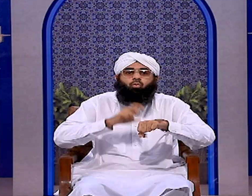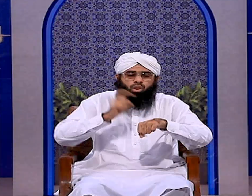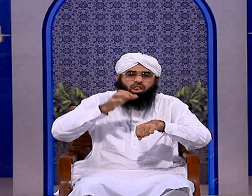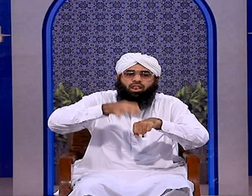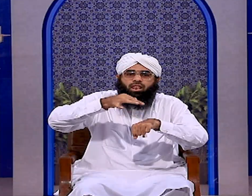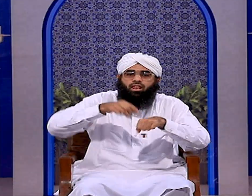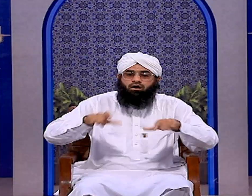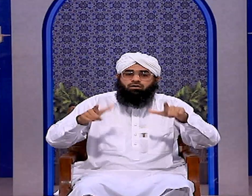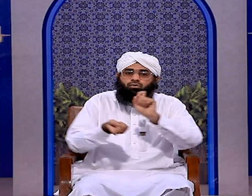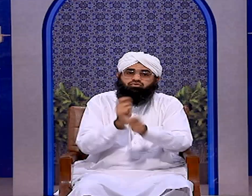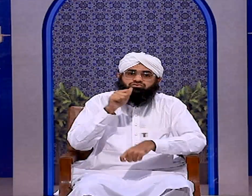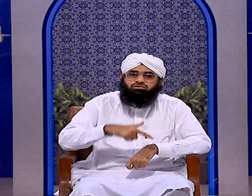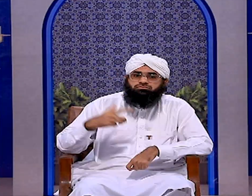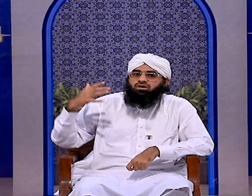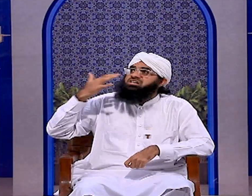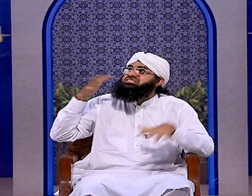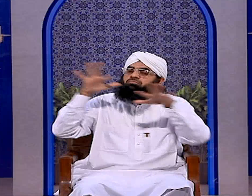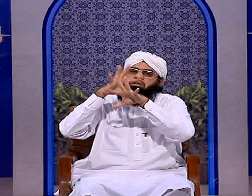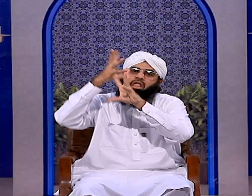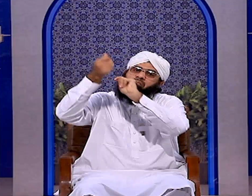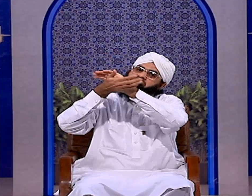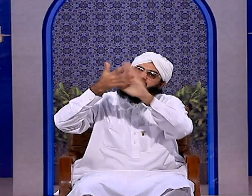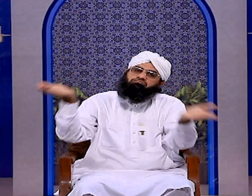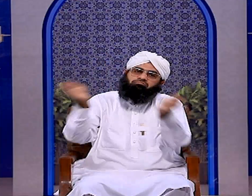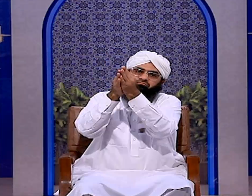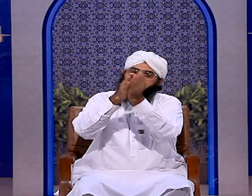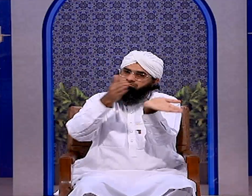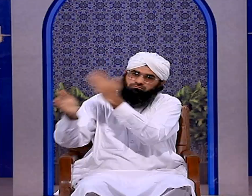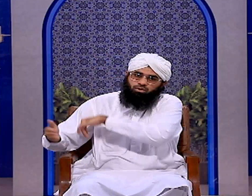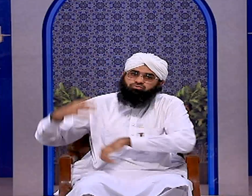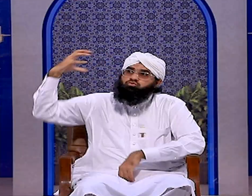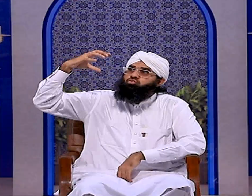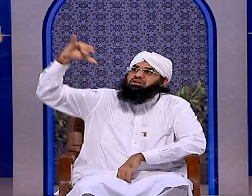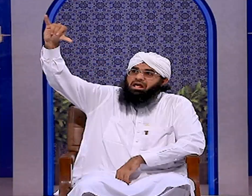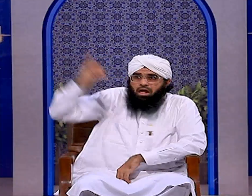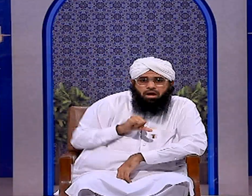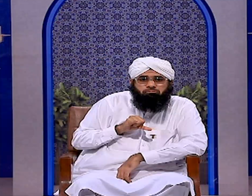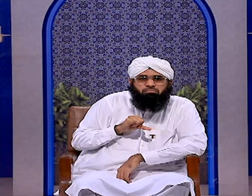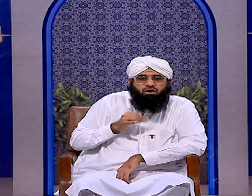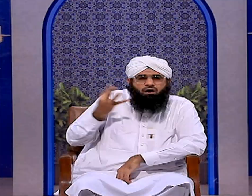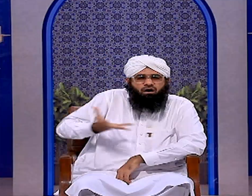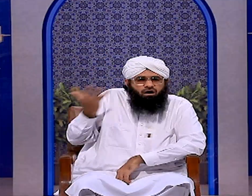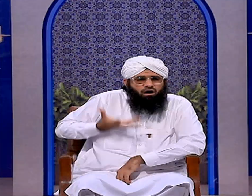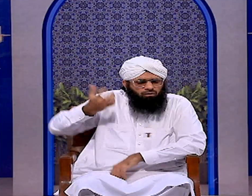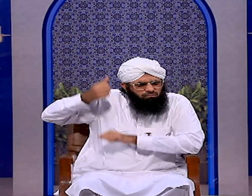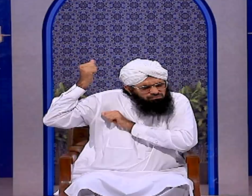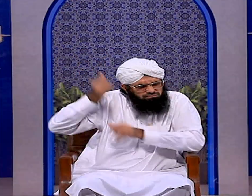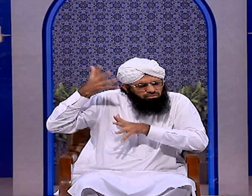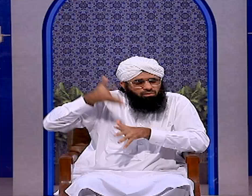یہ زمین تانبے کی زمین سے بدل دی جائے گی، آسمان لپیٹ دیا جائے گا، سورج 1.25 میل پر رہ کر